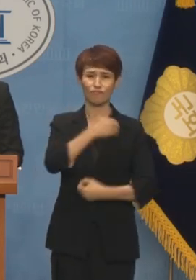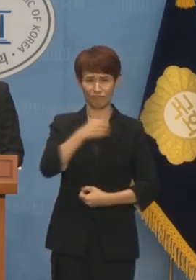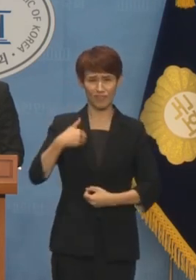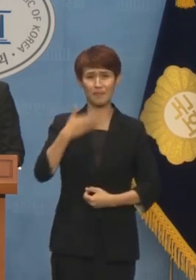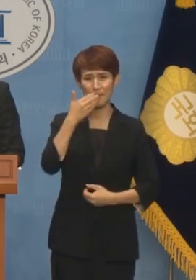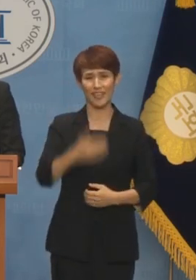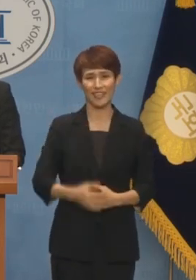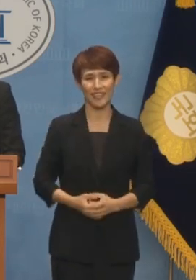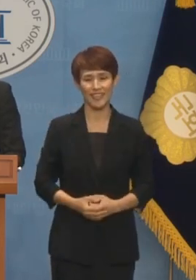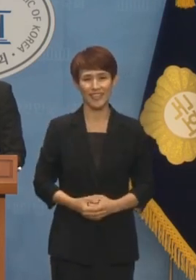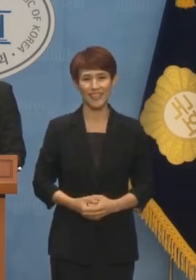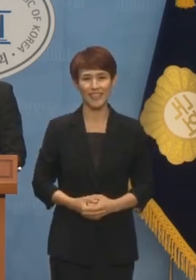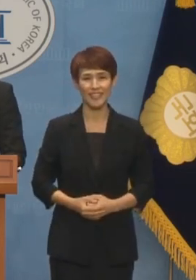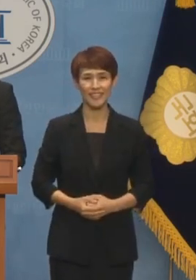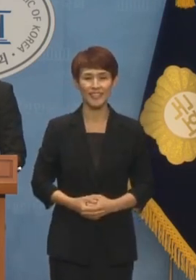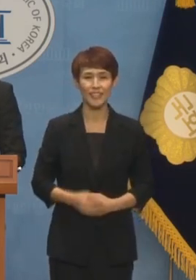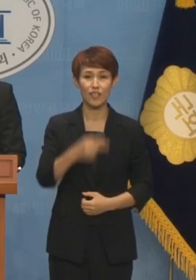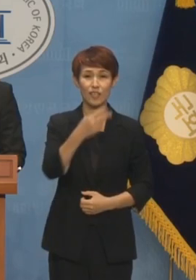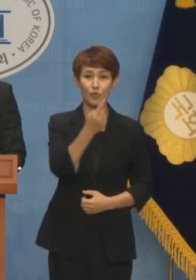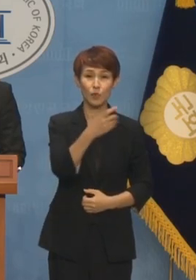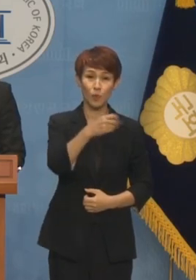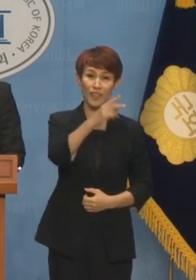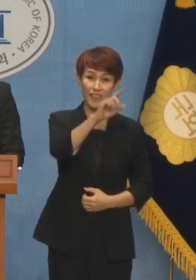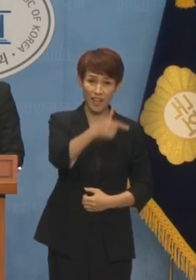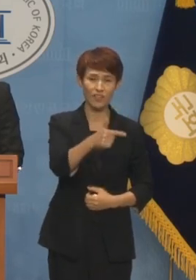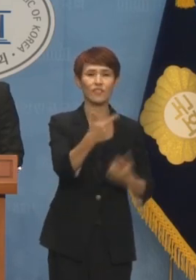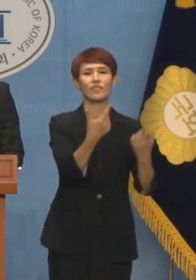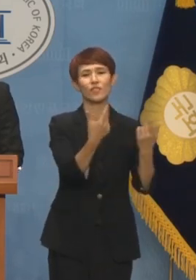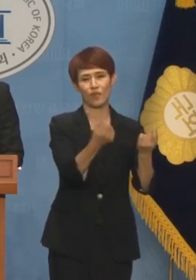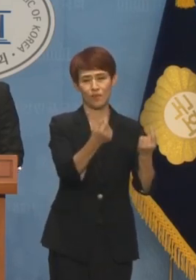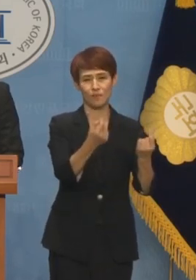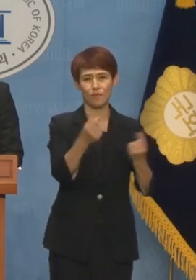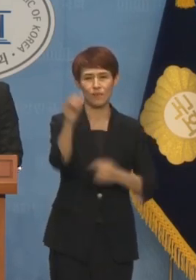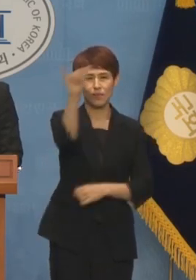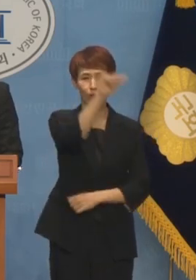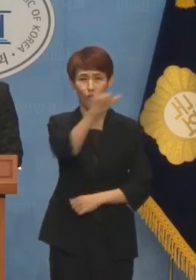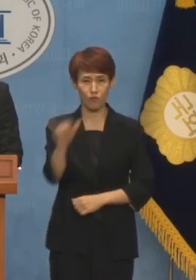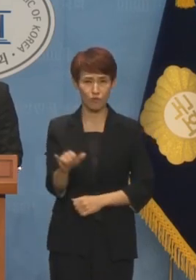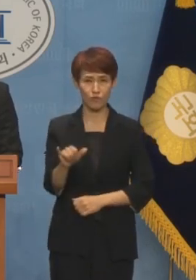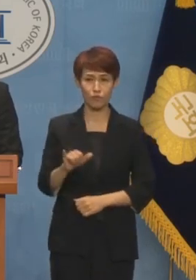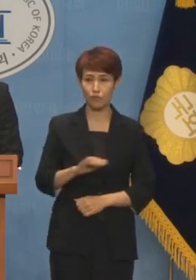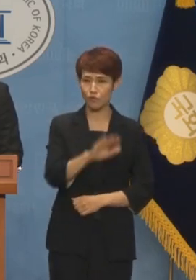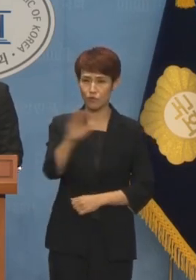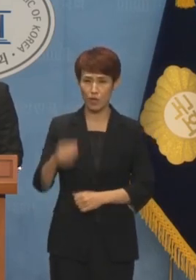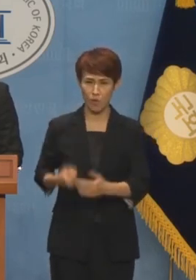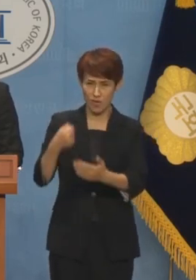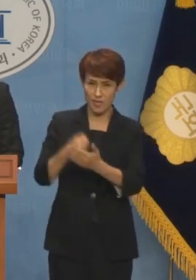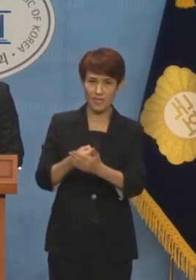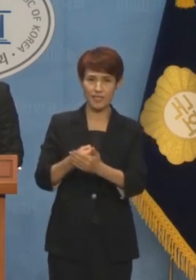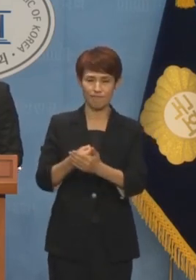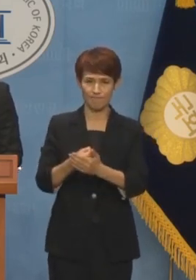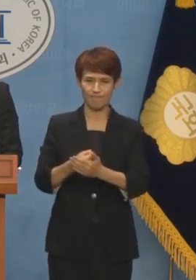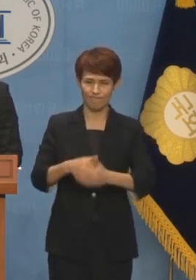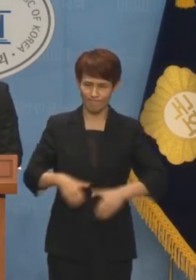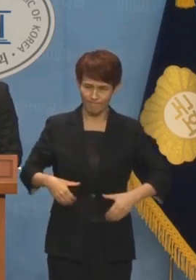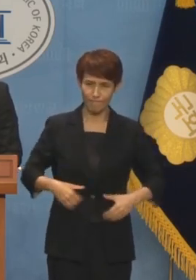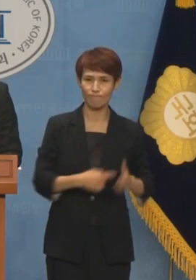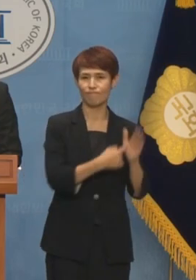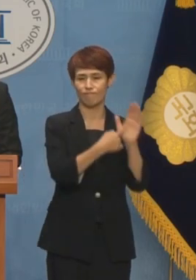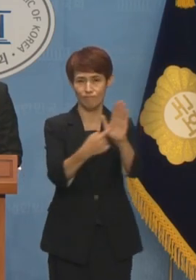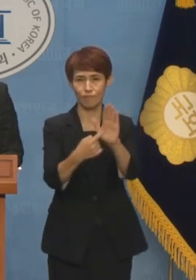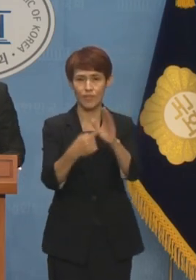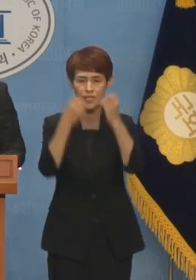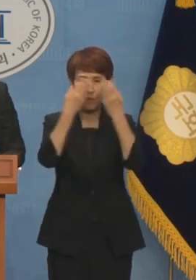있습니다. 동탄에서 그랬던 것처럼 이제 전국에 우리의 용기와 포부를 전하고 완전히